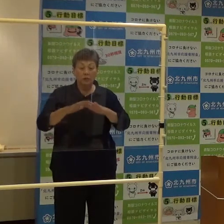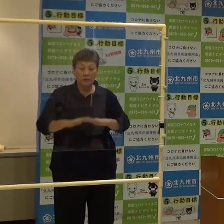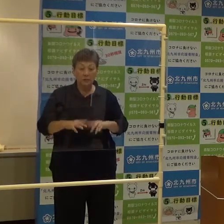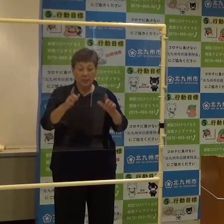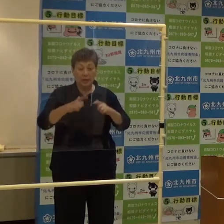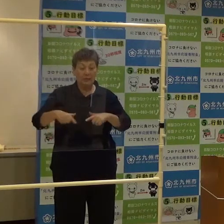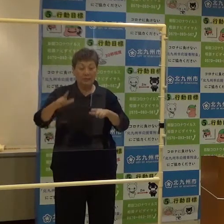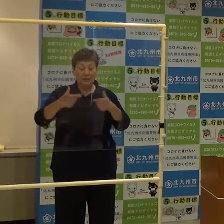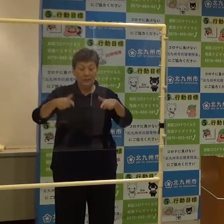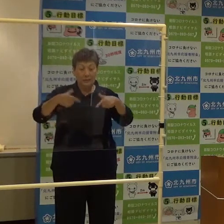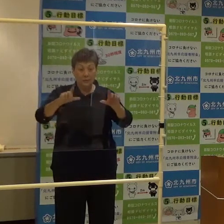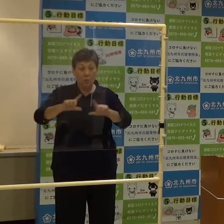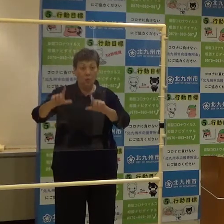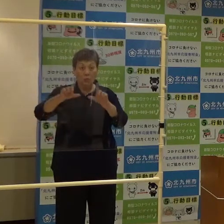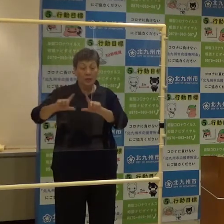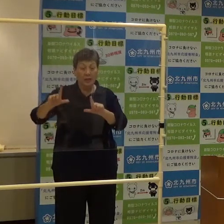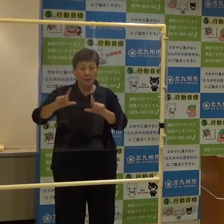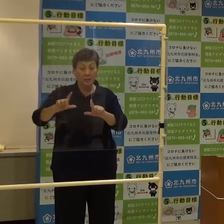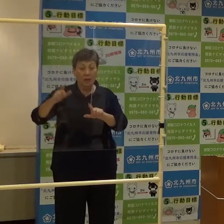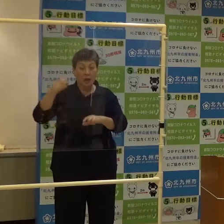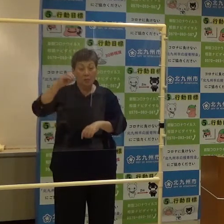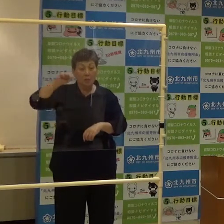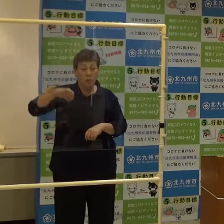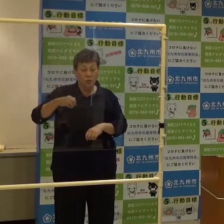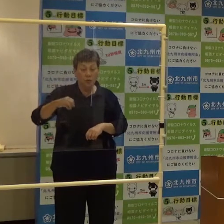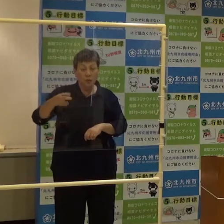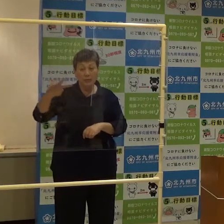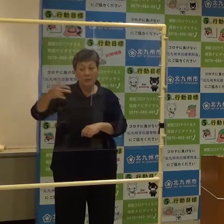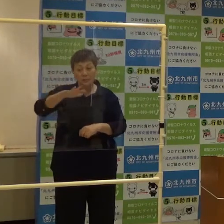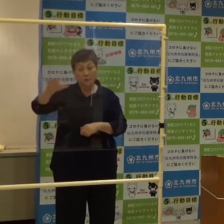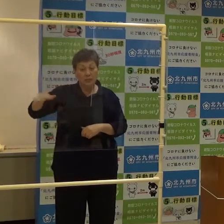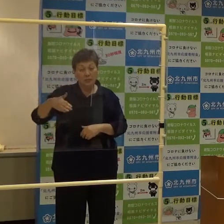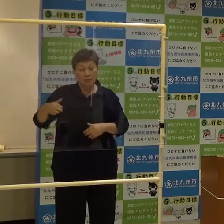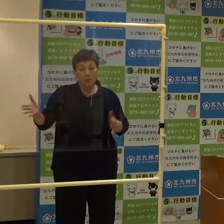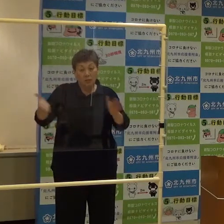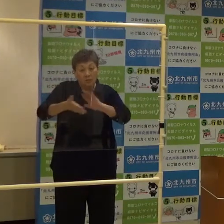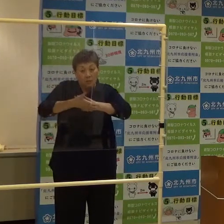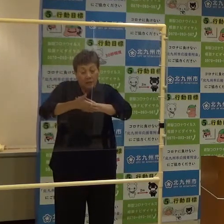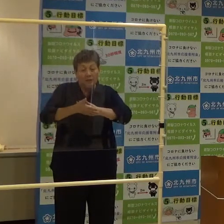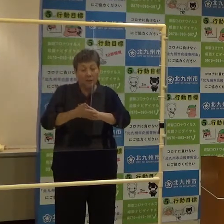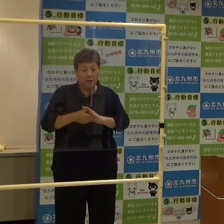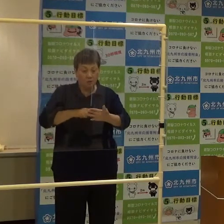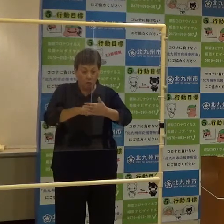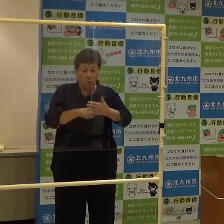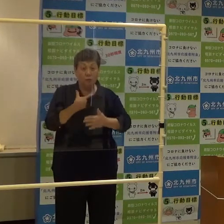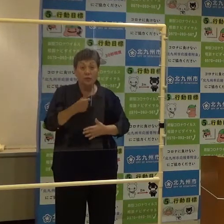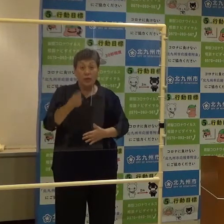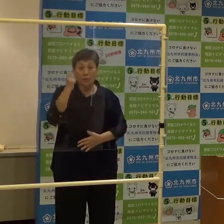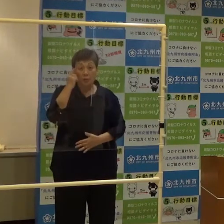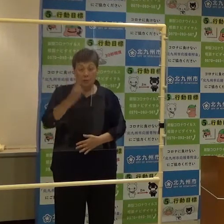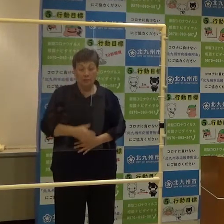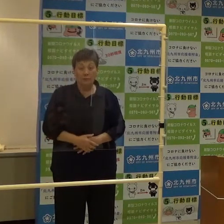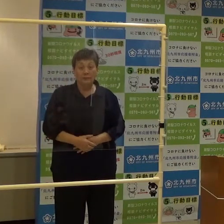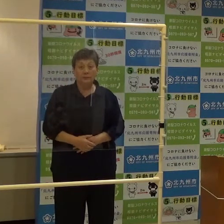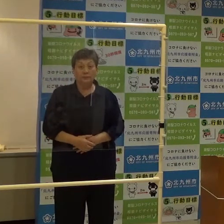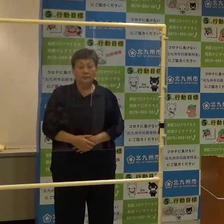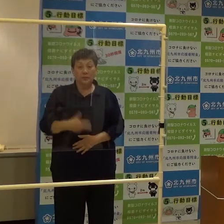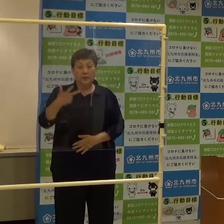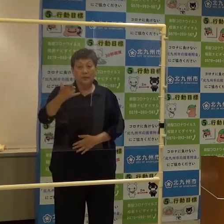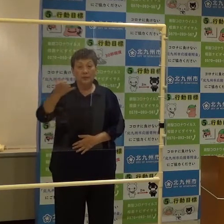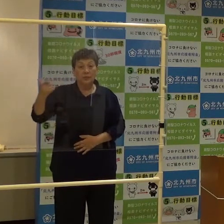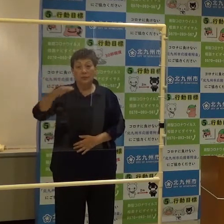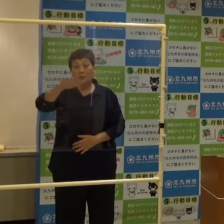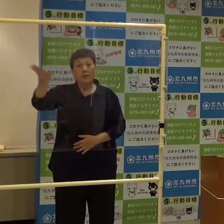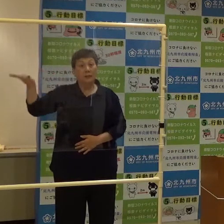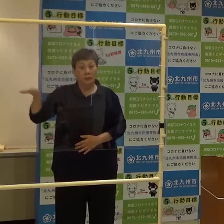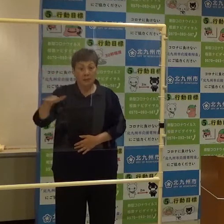日常が戻るように、市民の皆様と一丸となって取り組んでまいりたいと考えております。市民の皆様